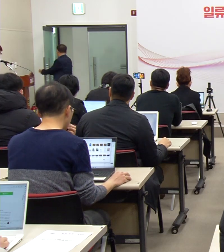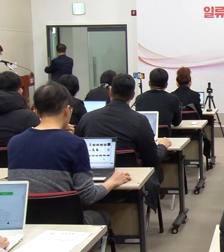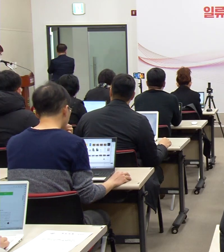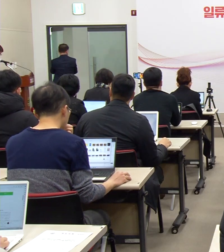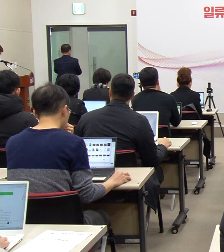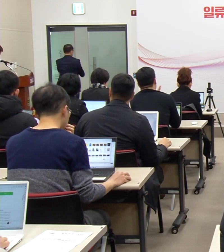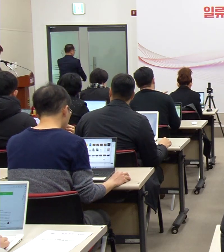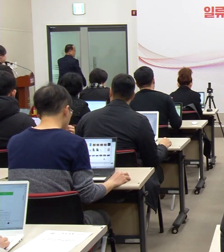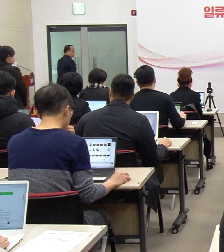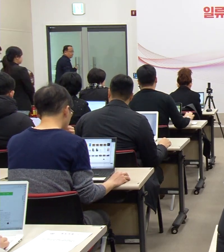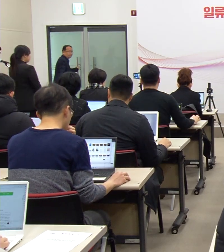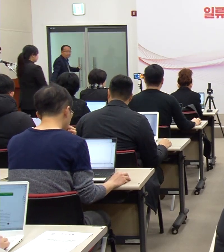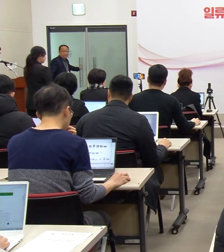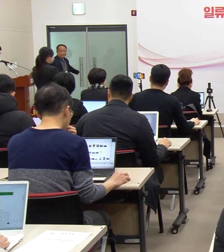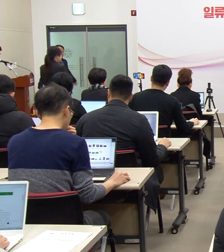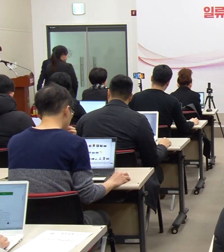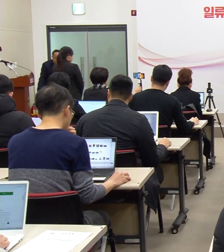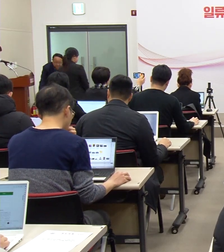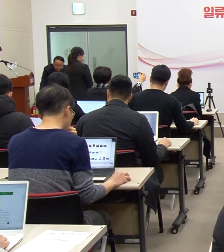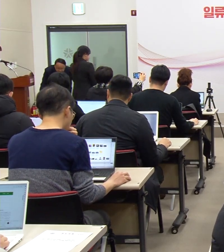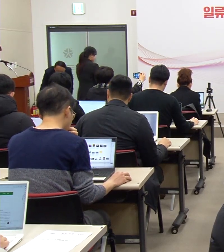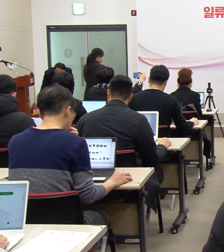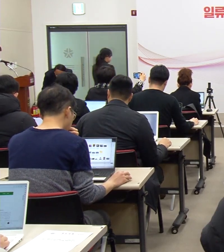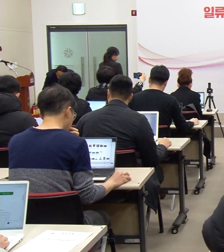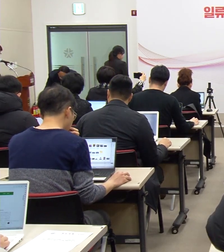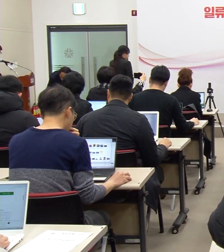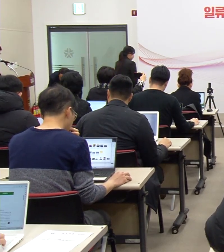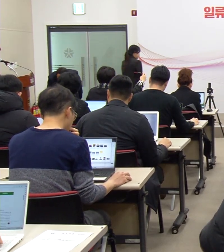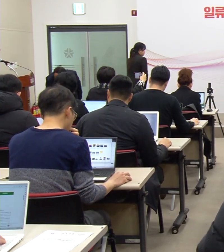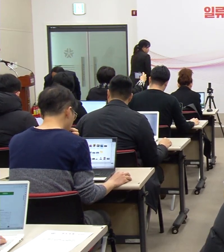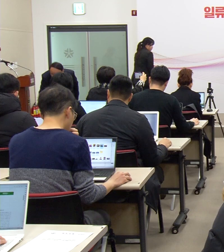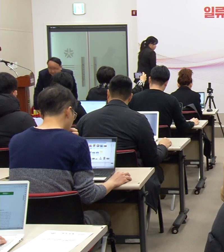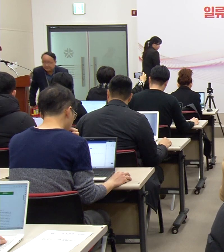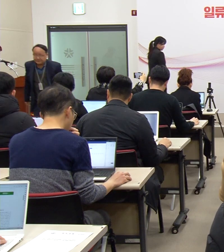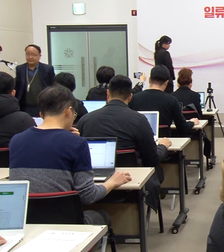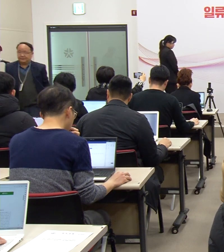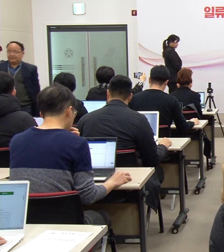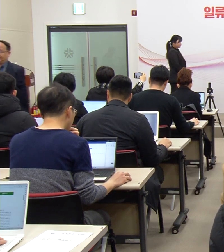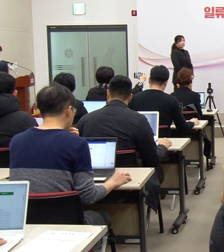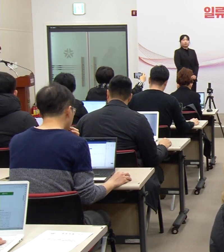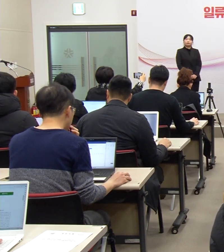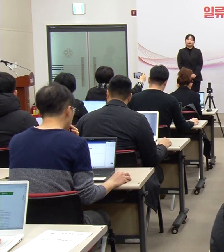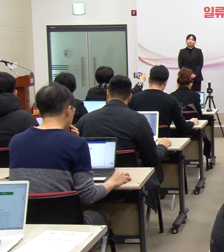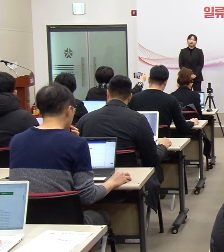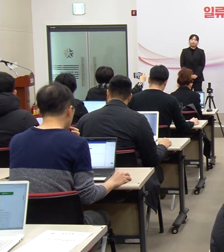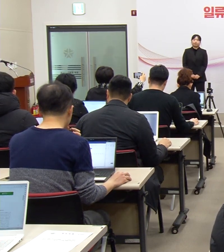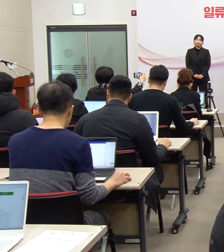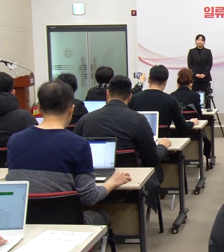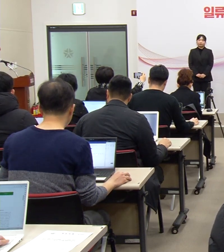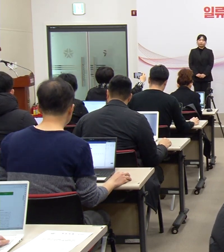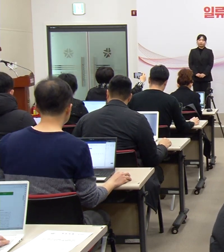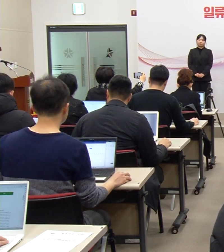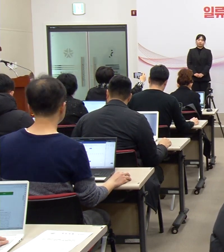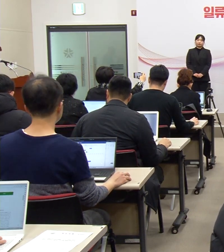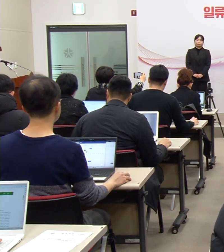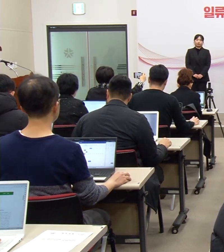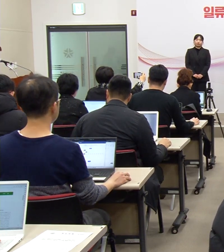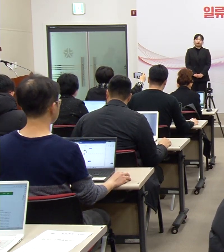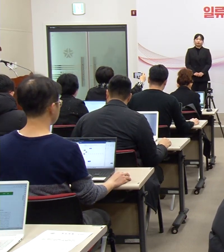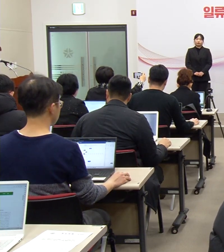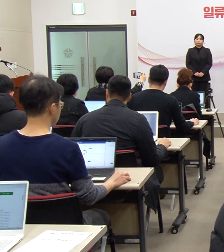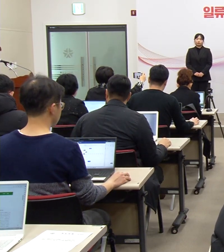안녕하십니까, 대변인입니다. 오늘은 2024년 갑진년 새해 첫 행정 브리핑으로 인천